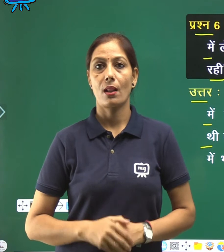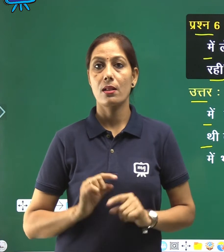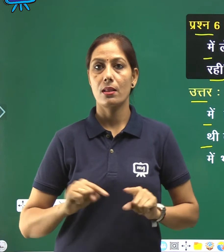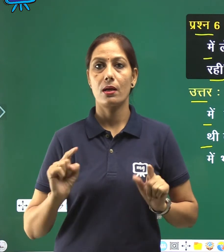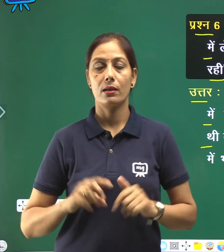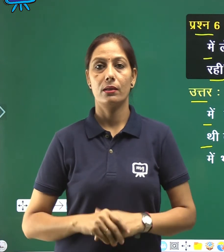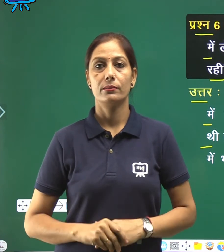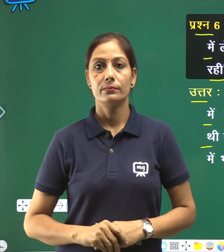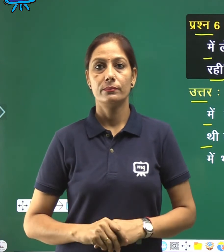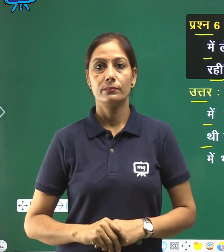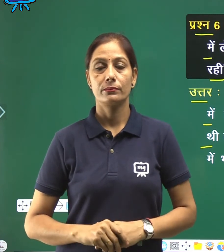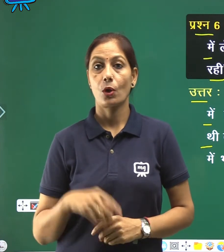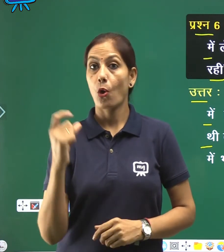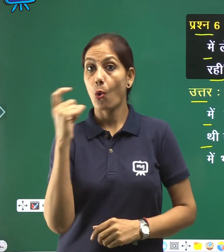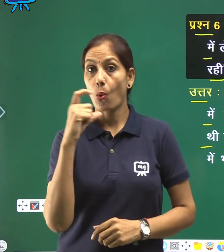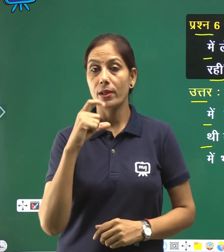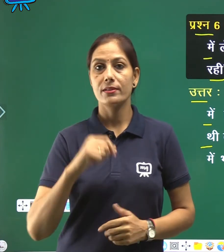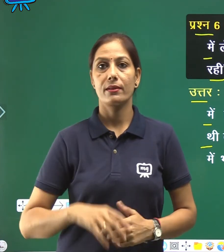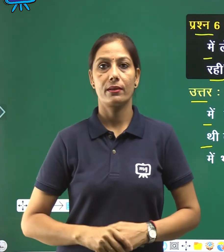तथा कॉलेज के